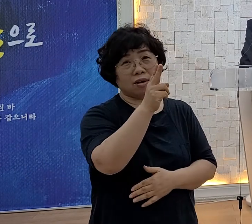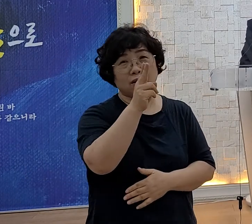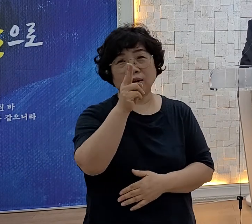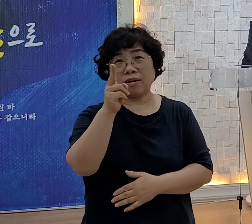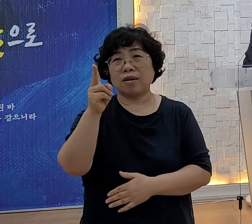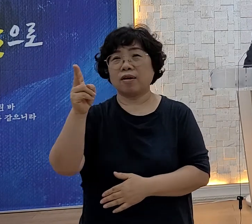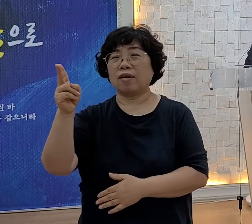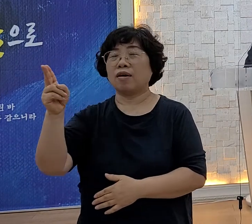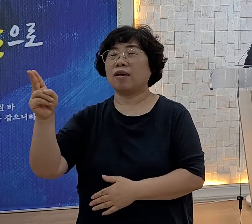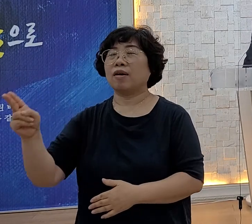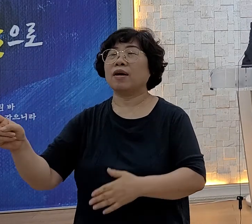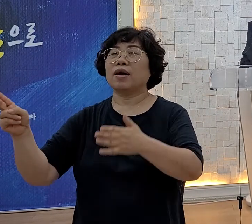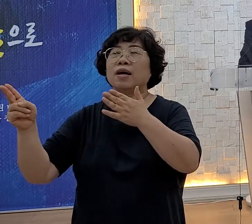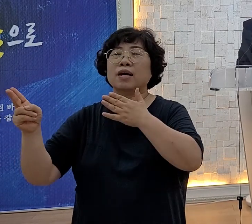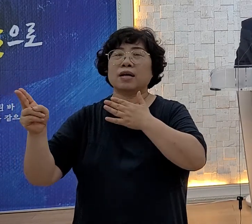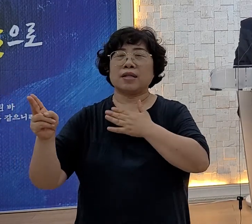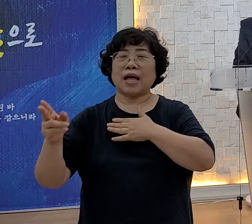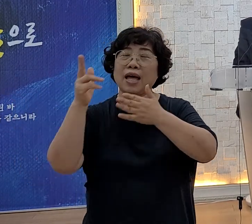여호와여